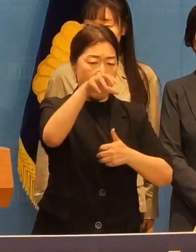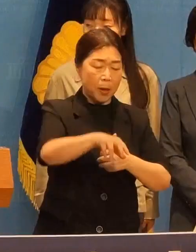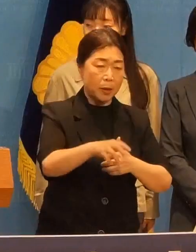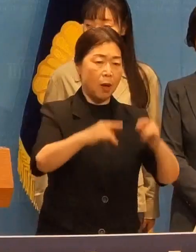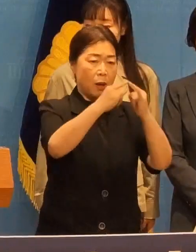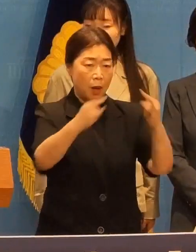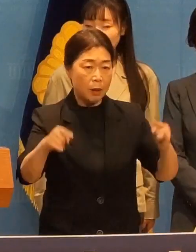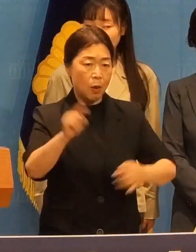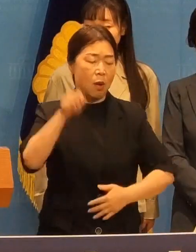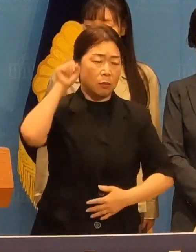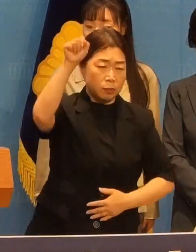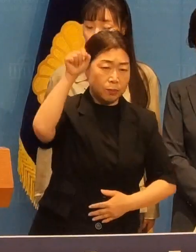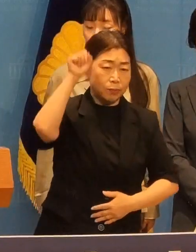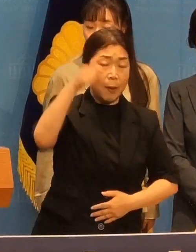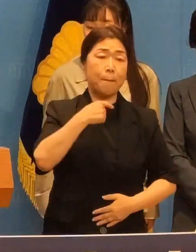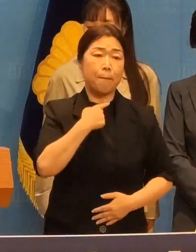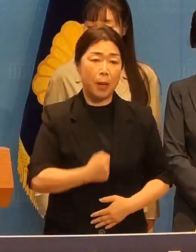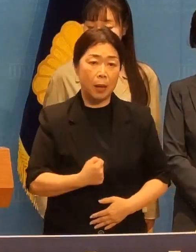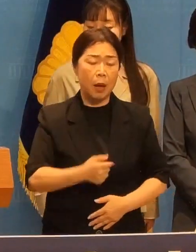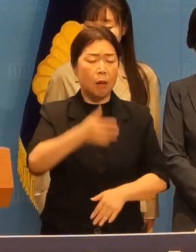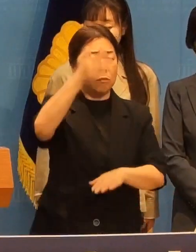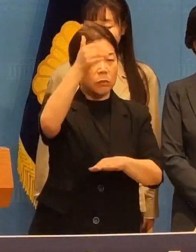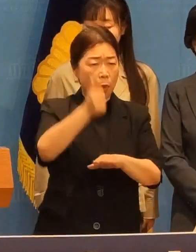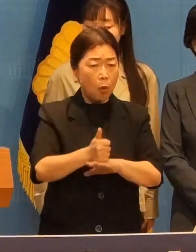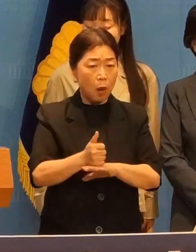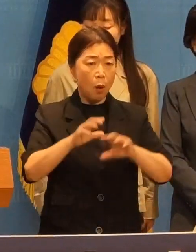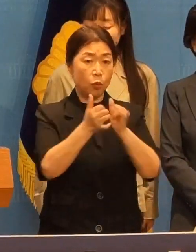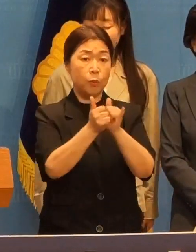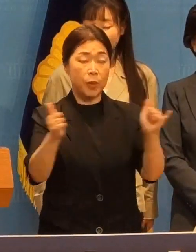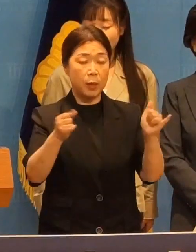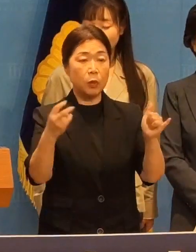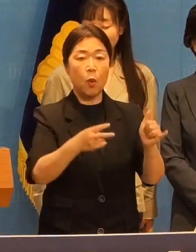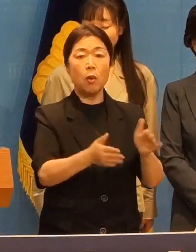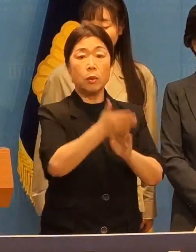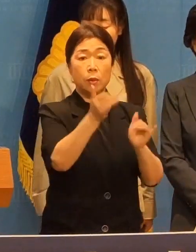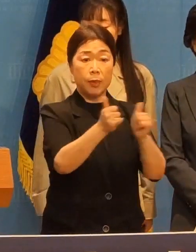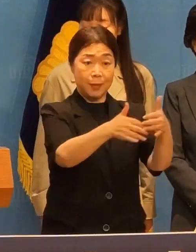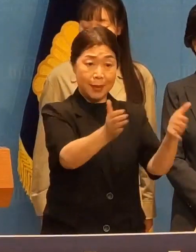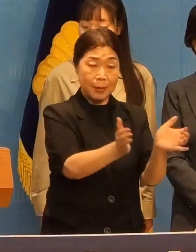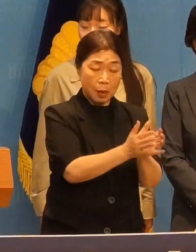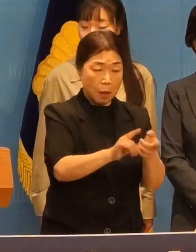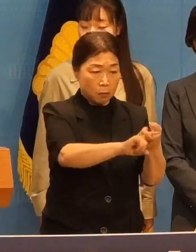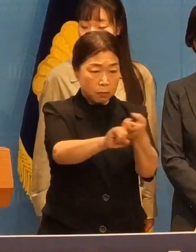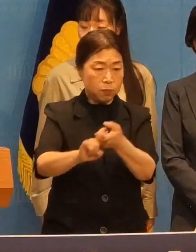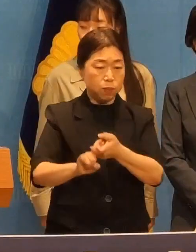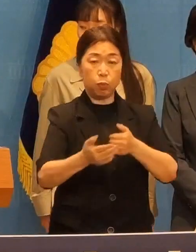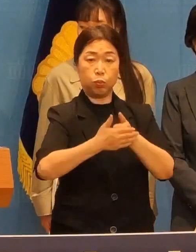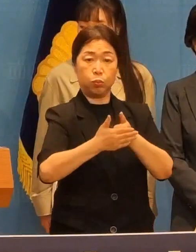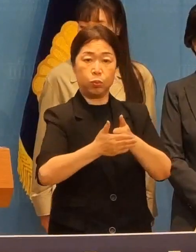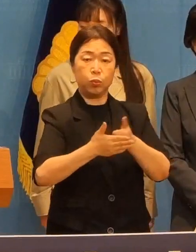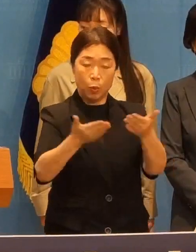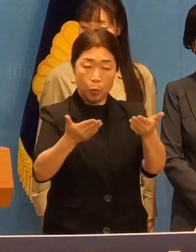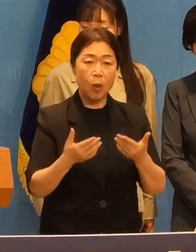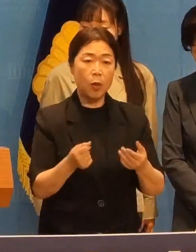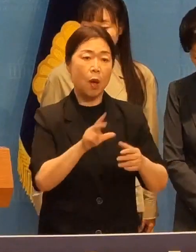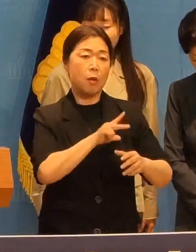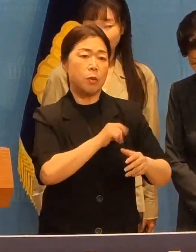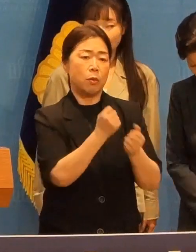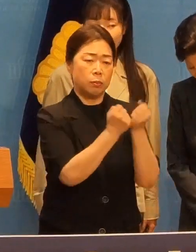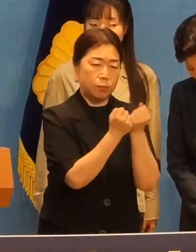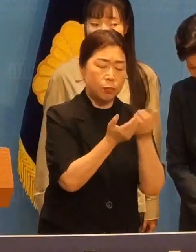하며 버텨왔고 그 결과 수많은 국민들과 시민단체들이 연대하여 국회의원님들을